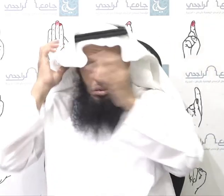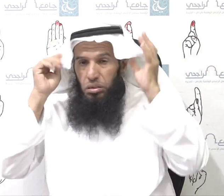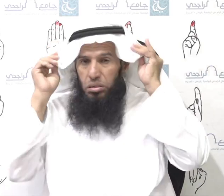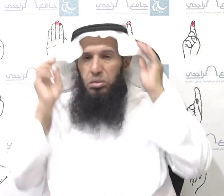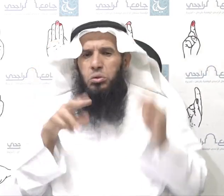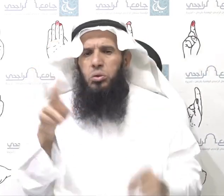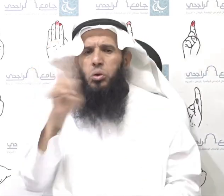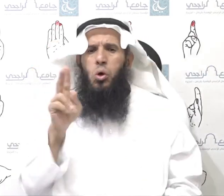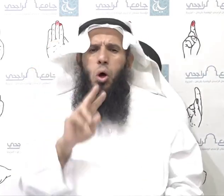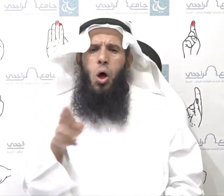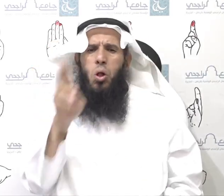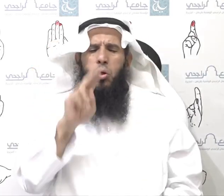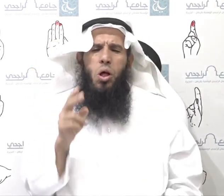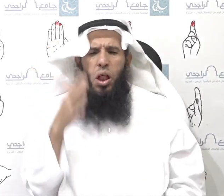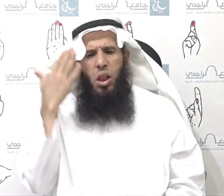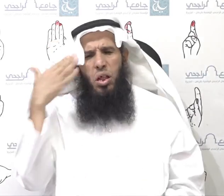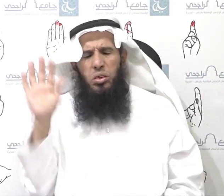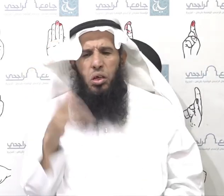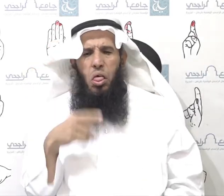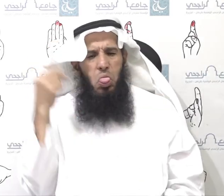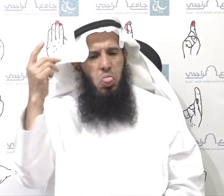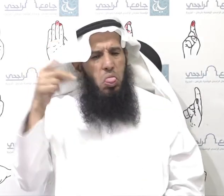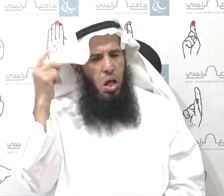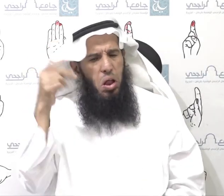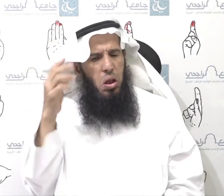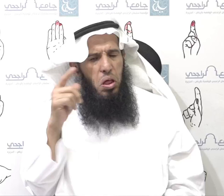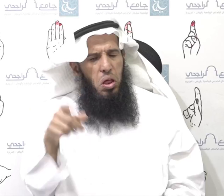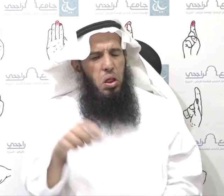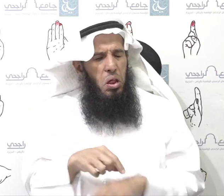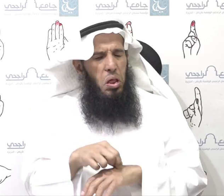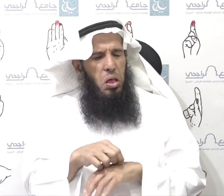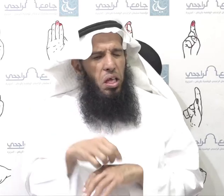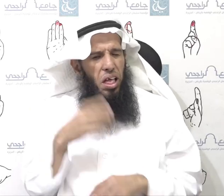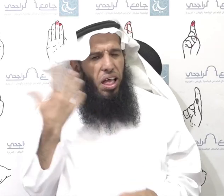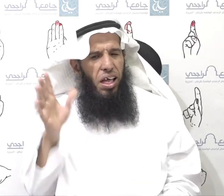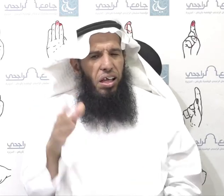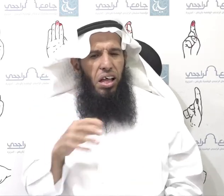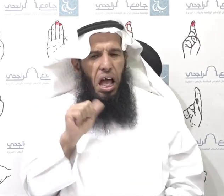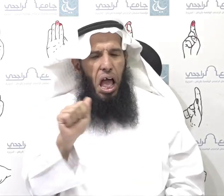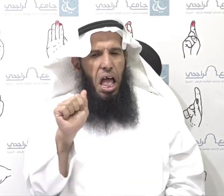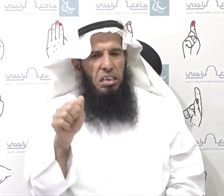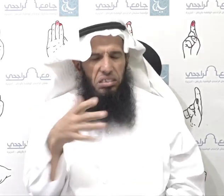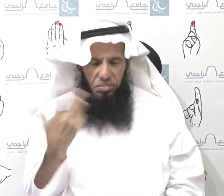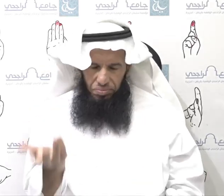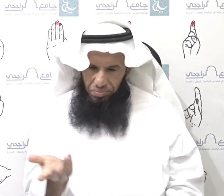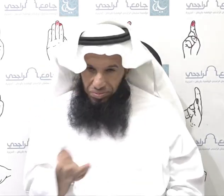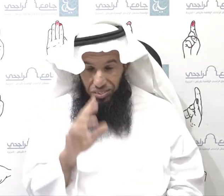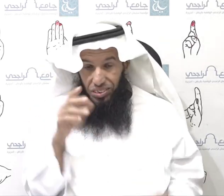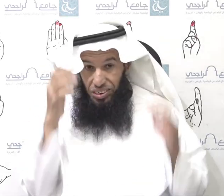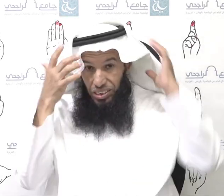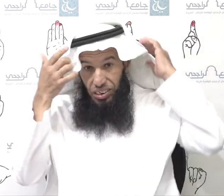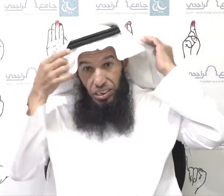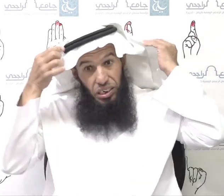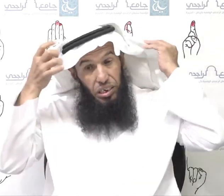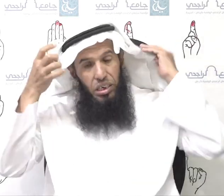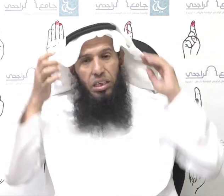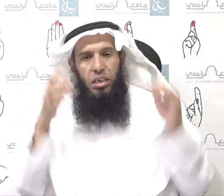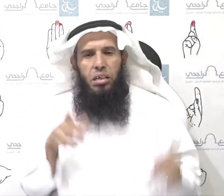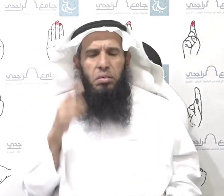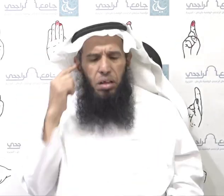أشياء قد يظنونها أنها ليست من خصوصياته، وذلك قلة فقه من